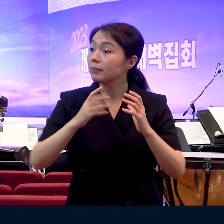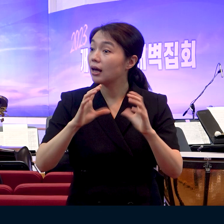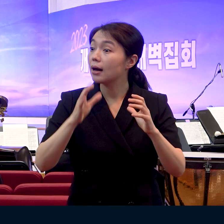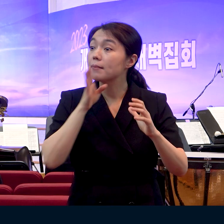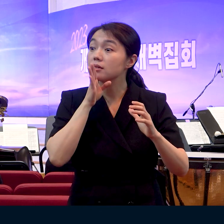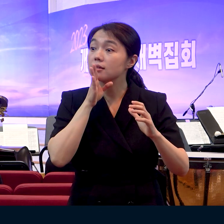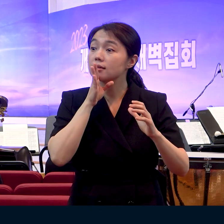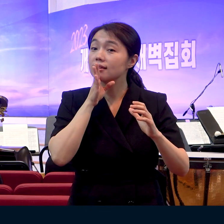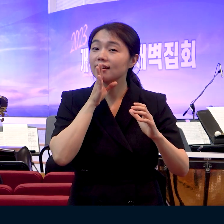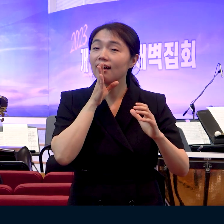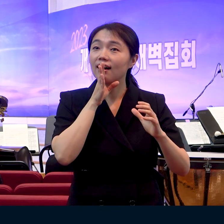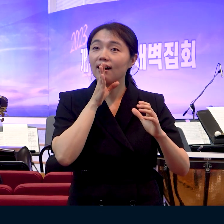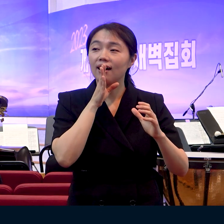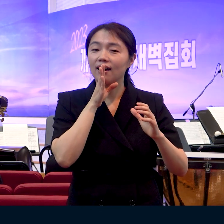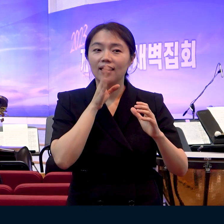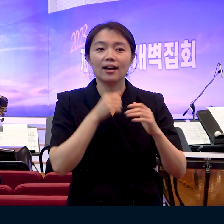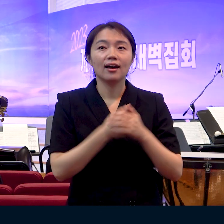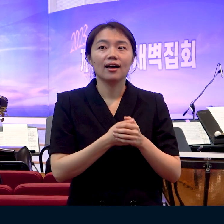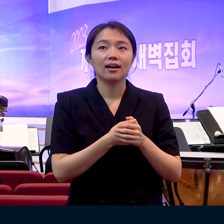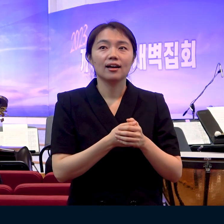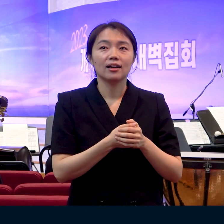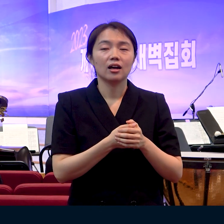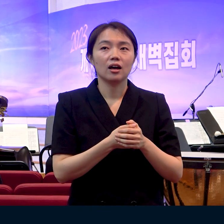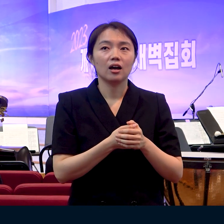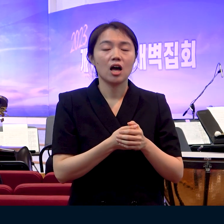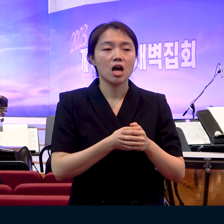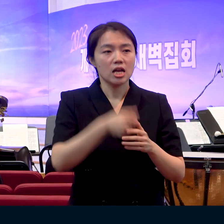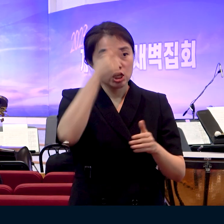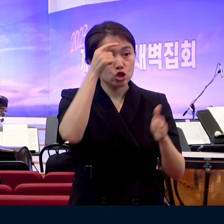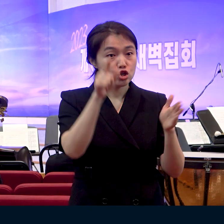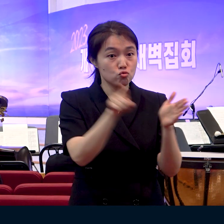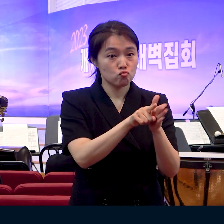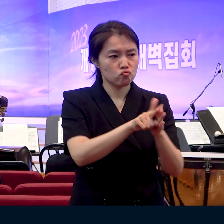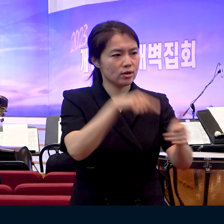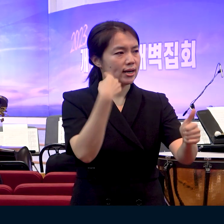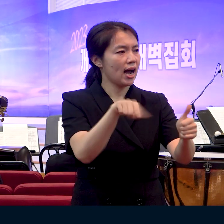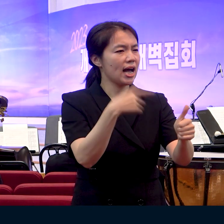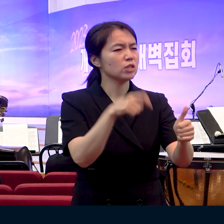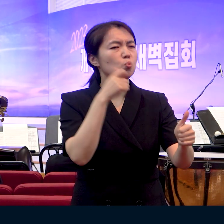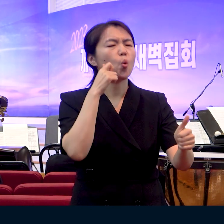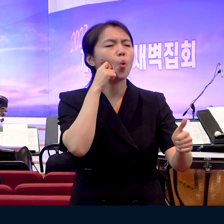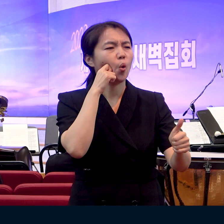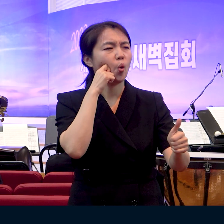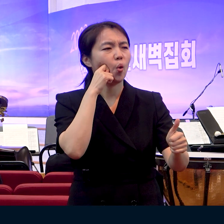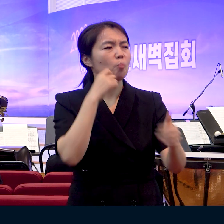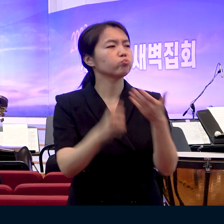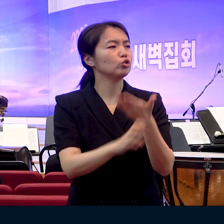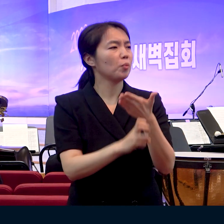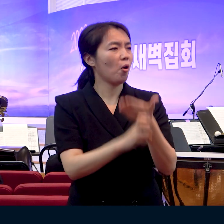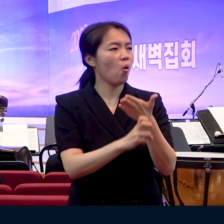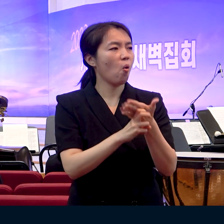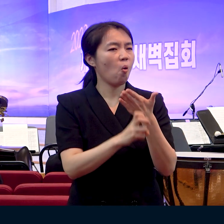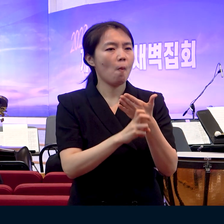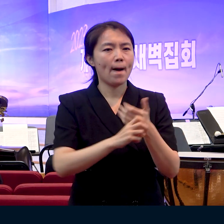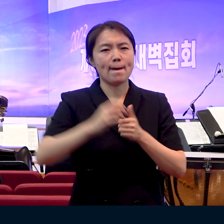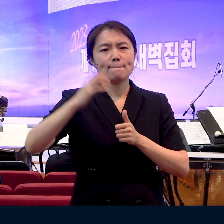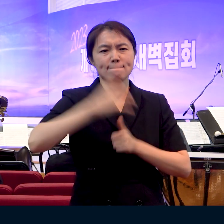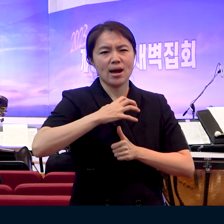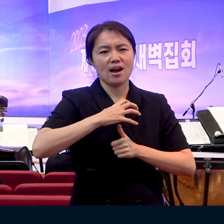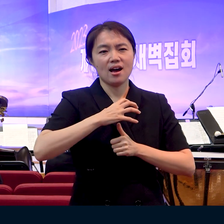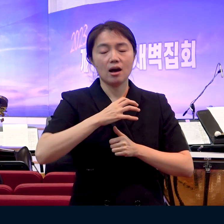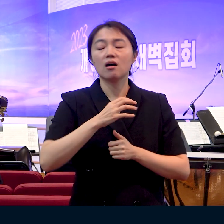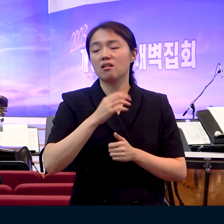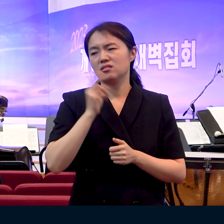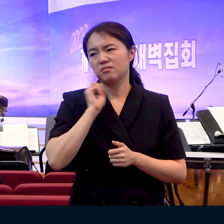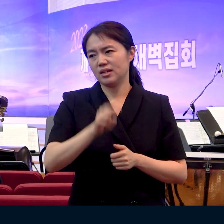절대 젊은이들한테 성경, 기독교, 복음 못 가르치게 돼 있어요. 굉장한 핍박이 아직도 여전히 있는